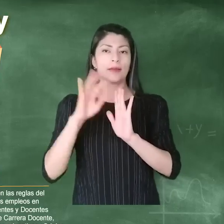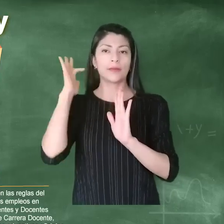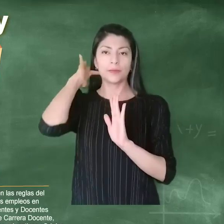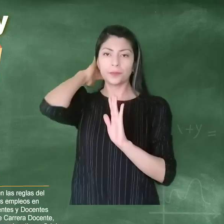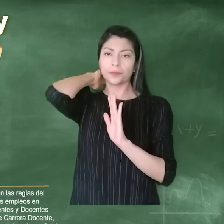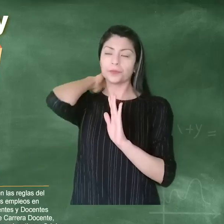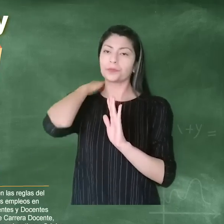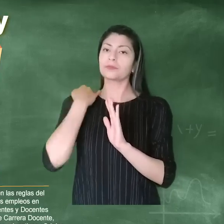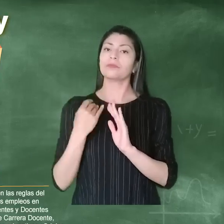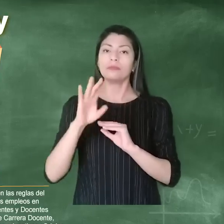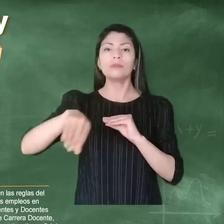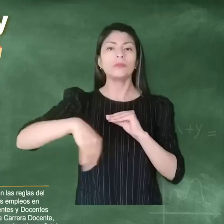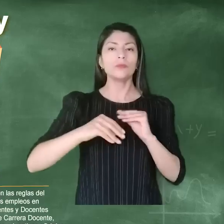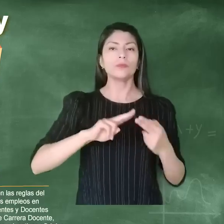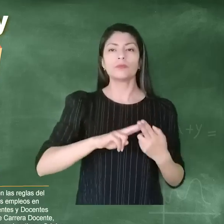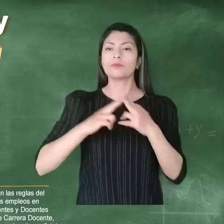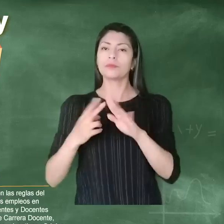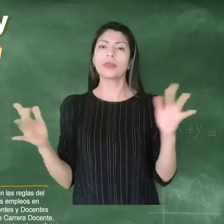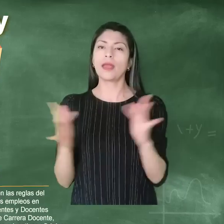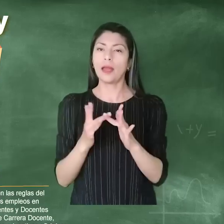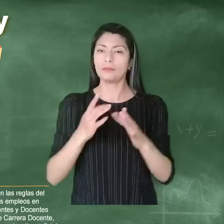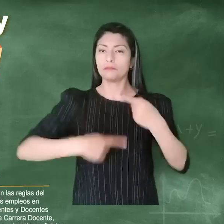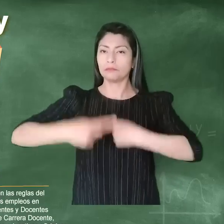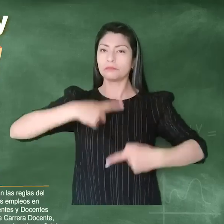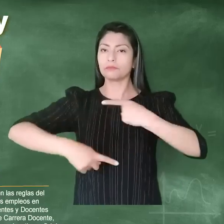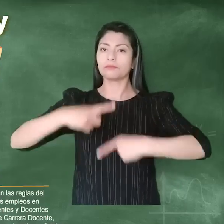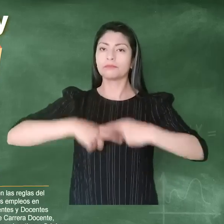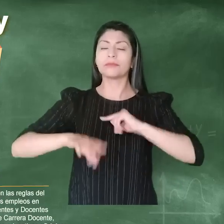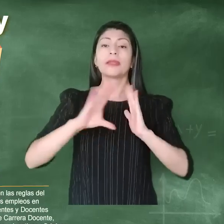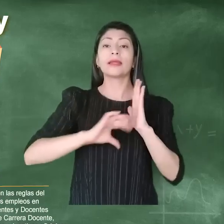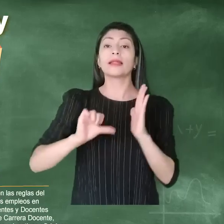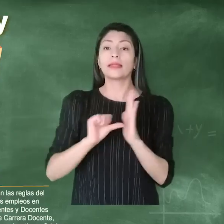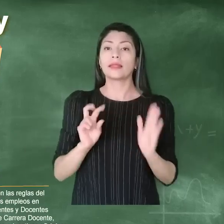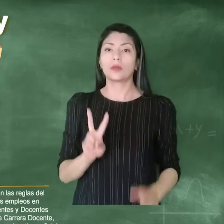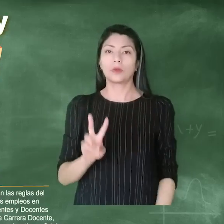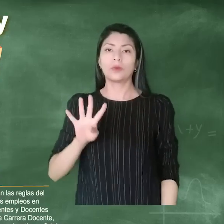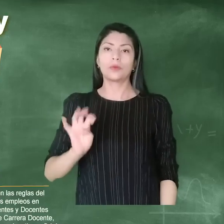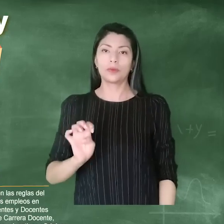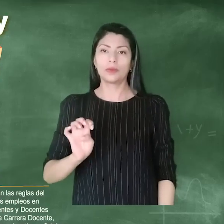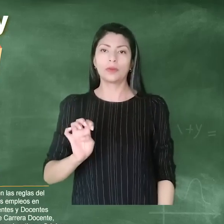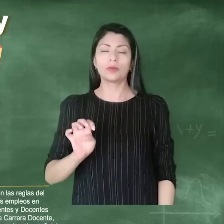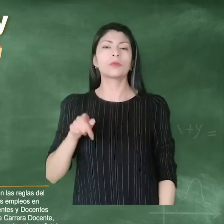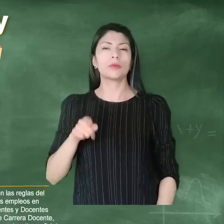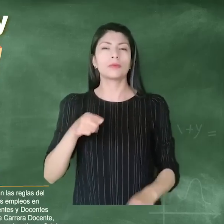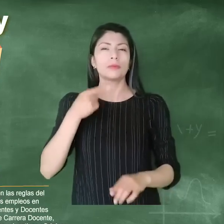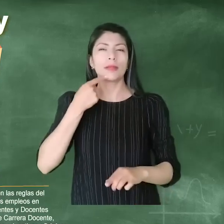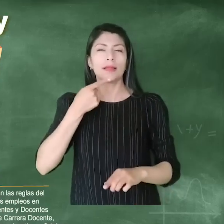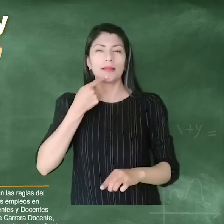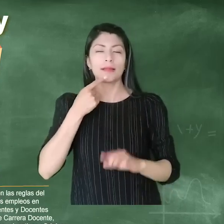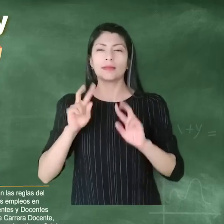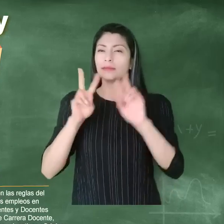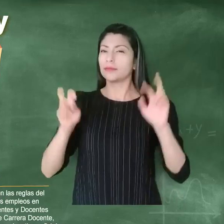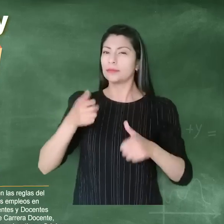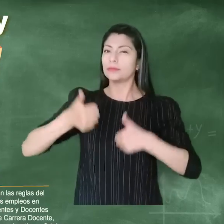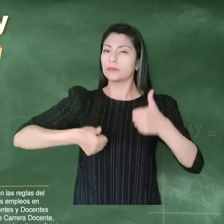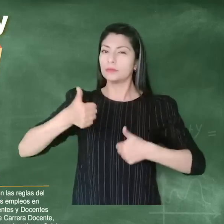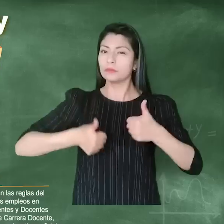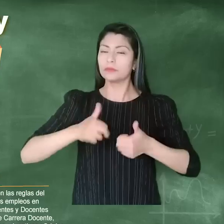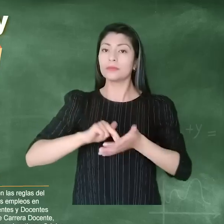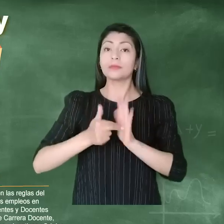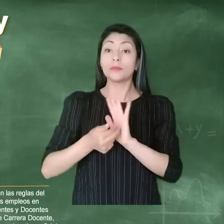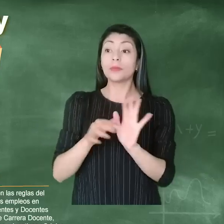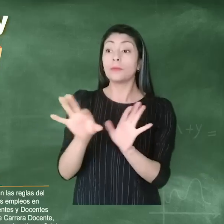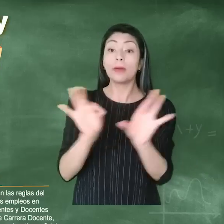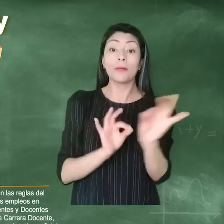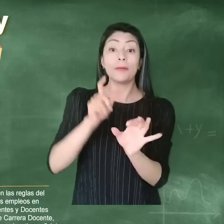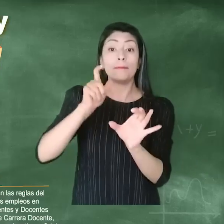la presente ley y el reglamento. En correspondencia con lo anterior, el artículo 29 JUSDEM prescribe